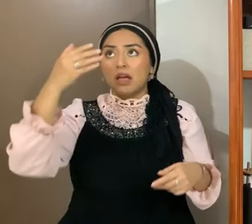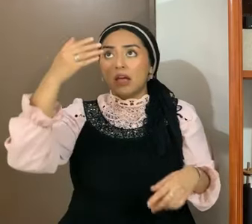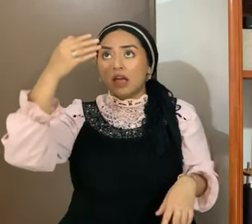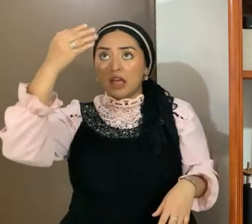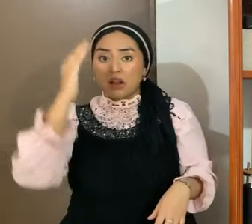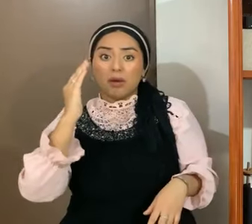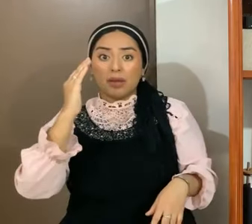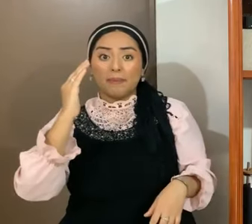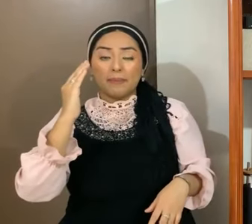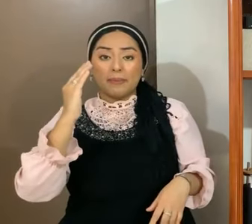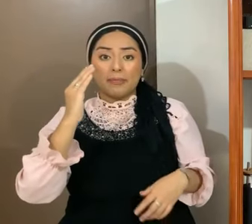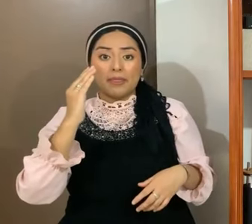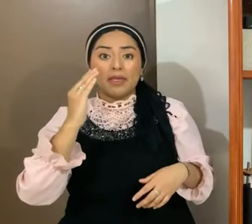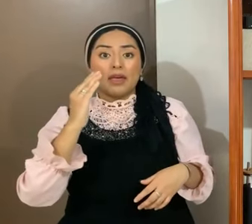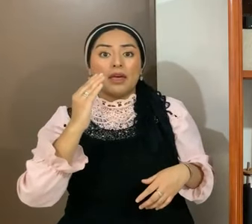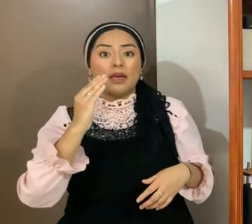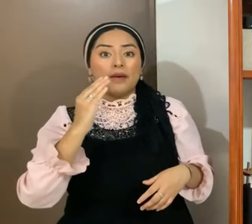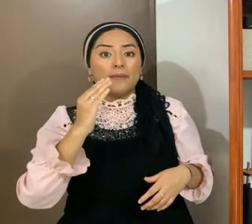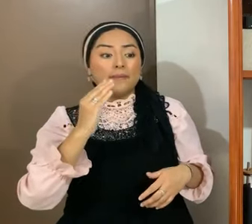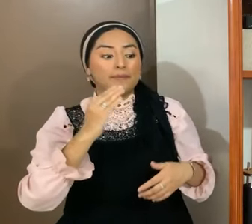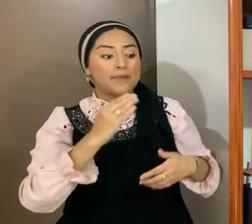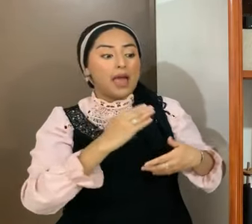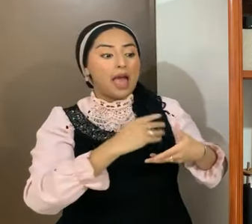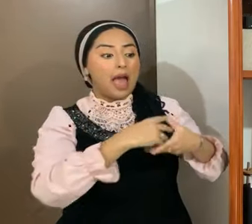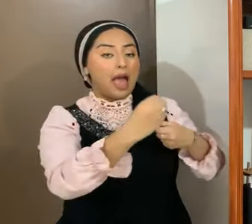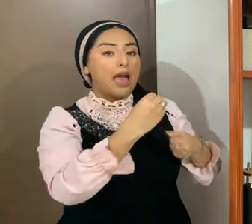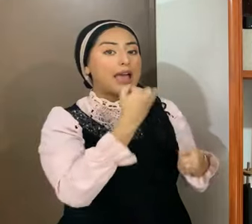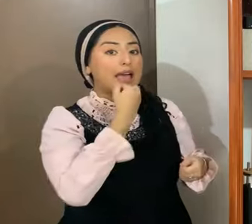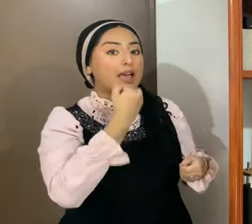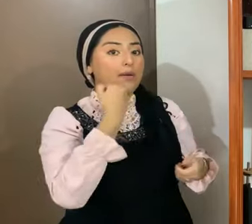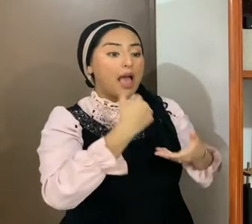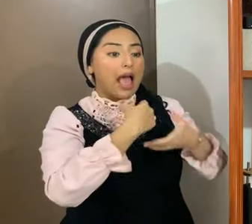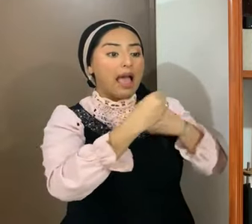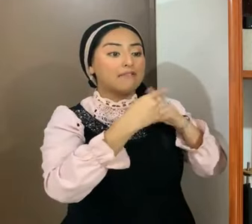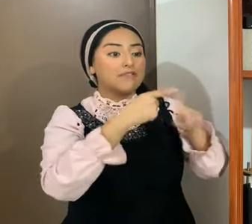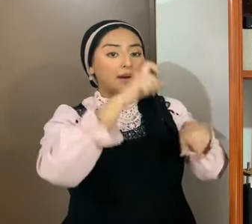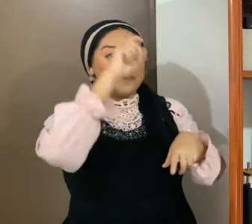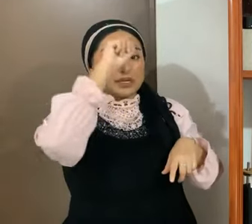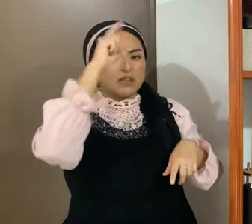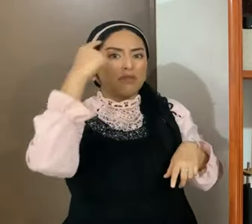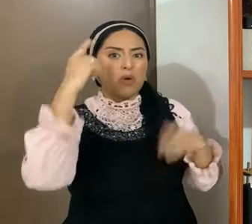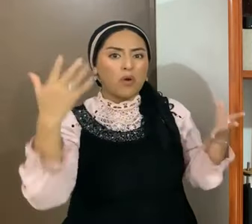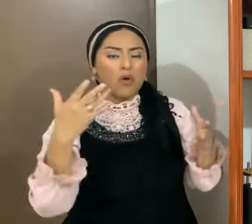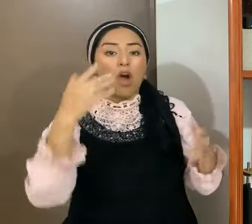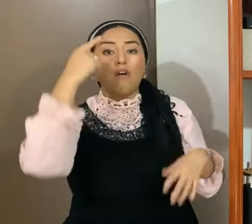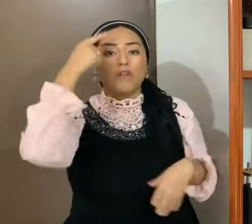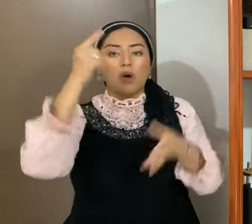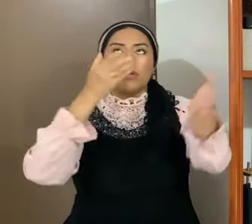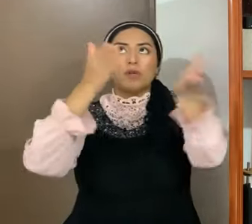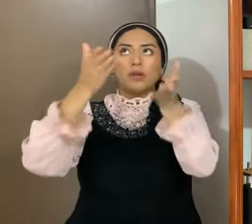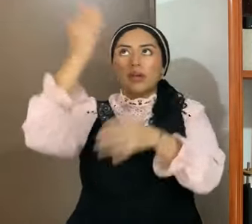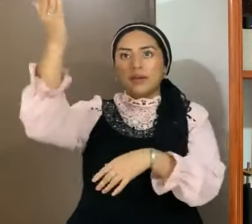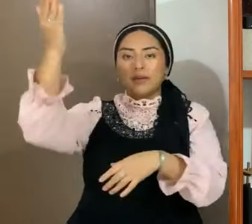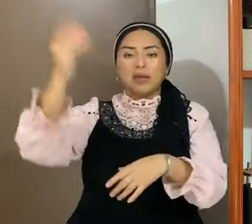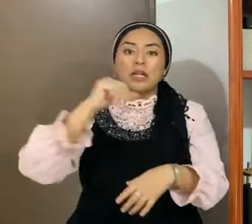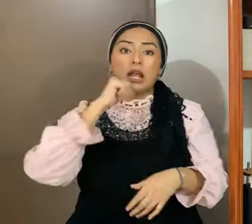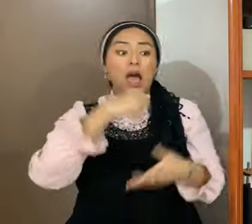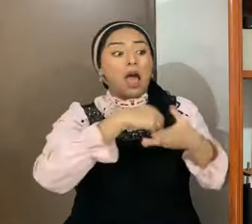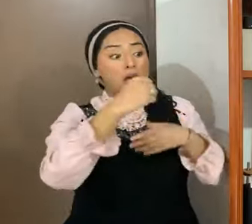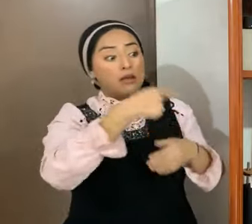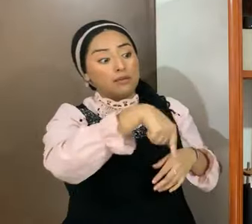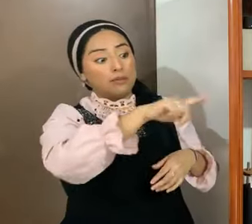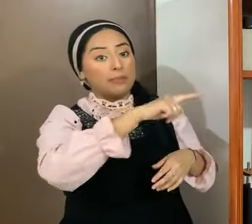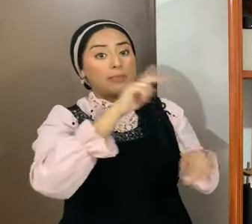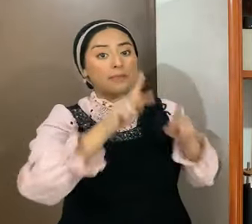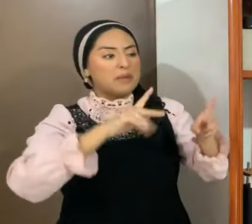Egipto? ¿Para qué sacó Yahweh a Israel de Egipto? Para servirle. No lo sacó para ser un